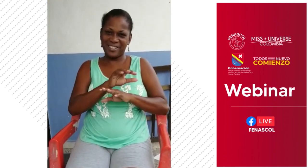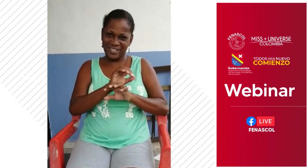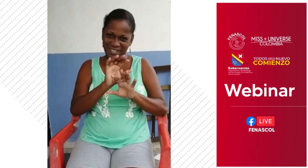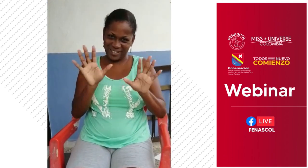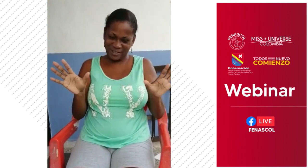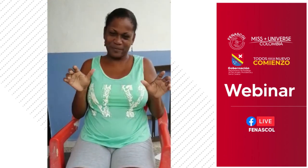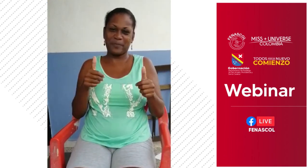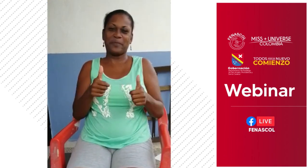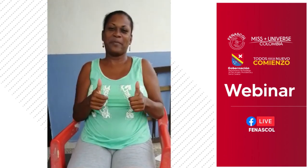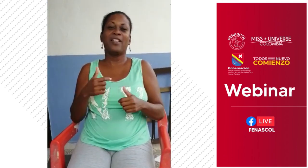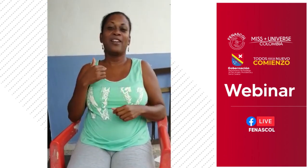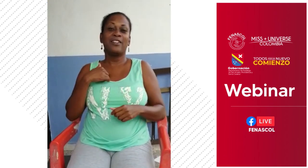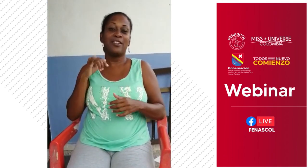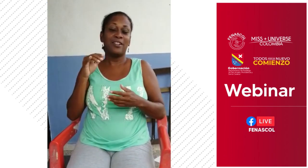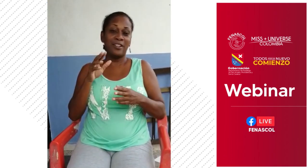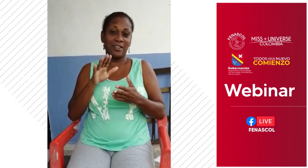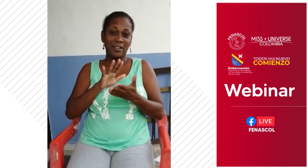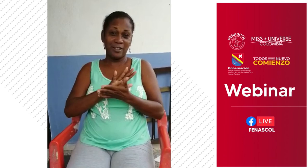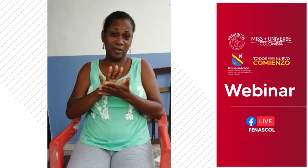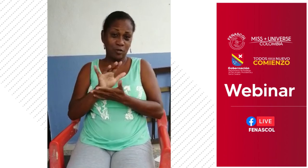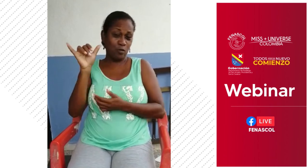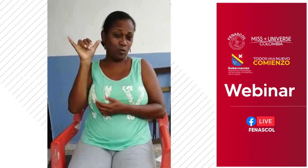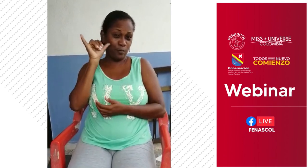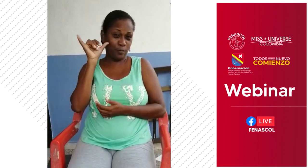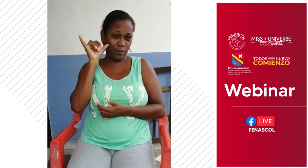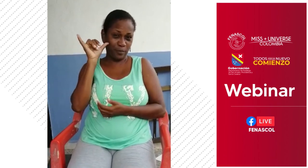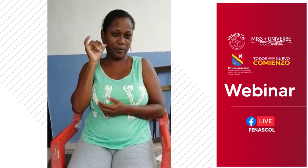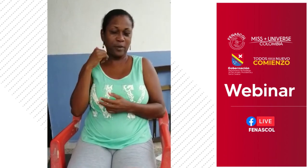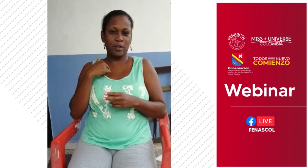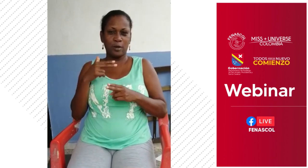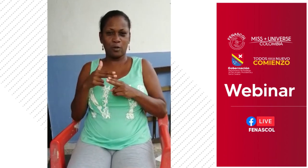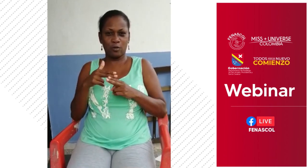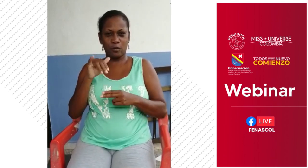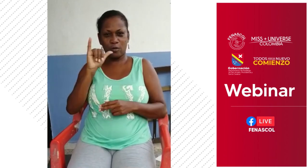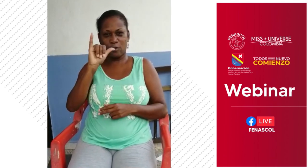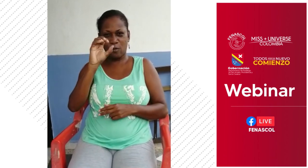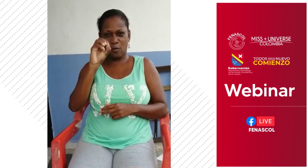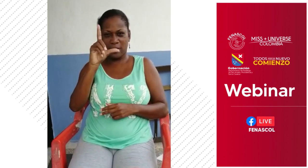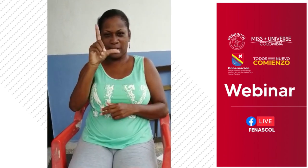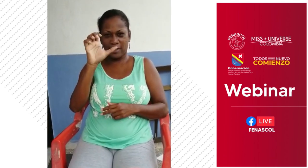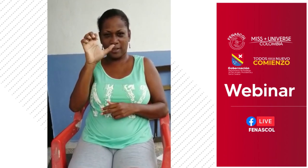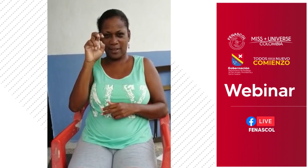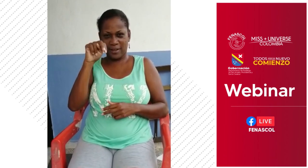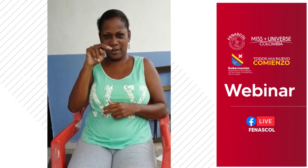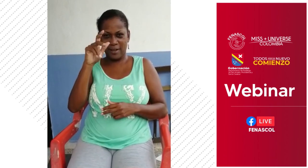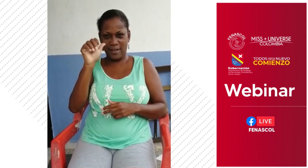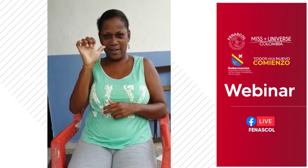muy buenos días esta es mi seña y yo me llamo yolanda